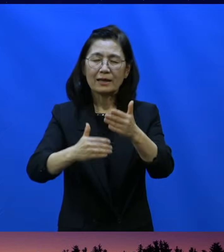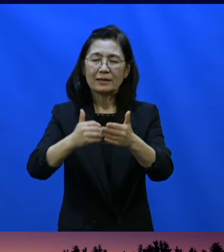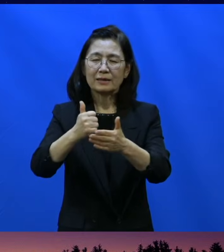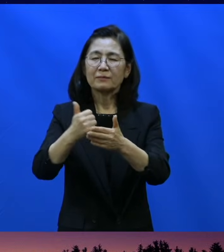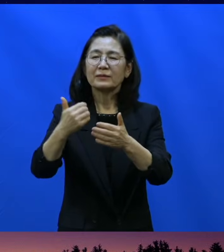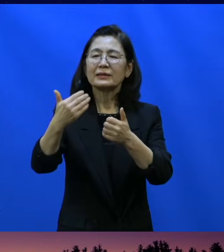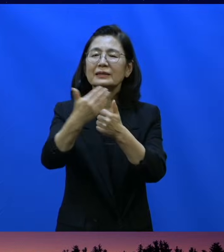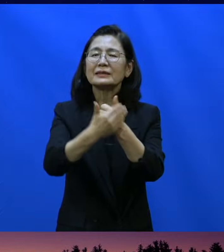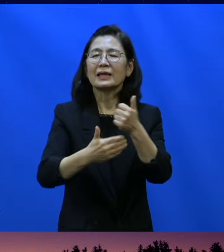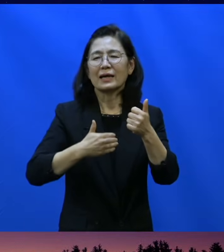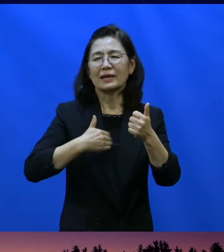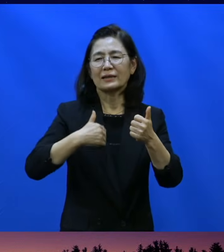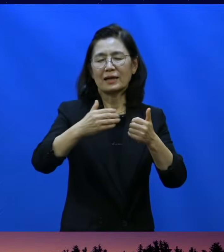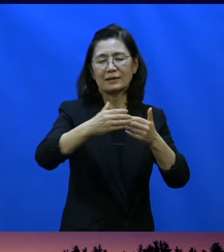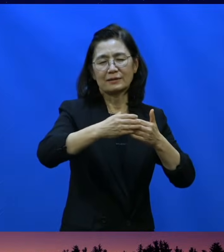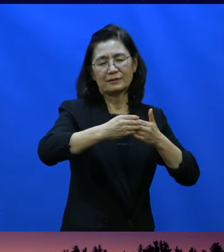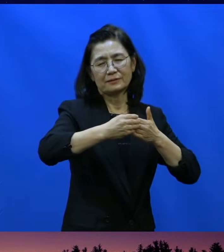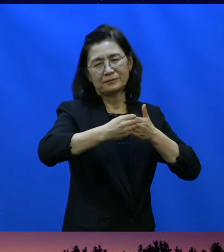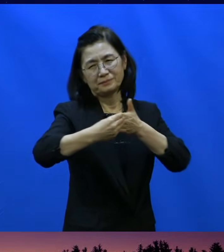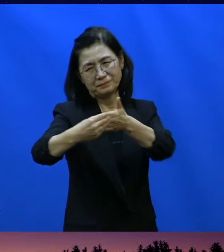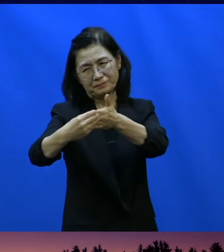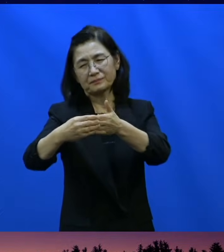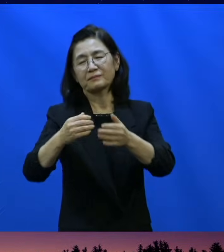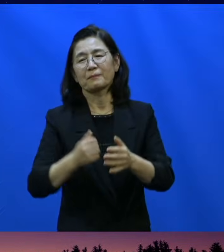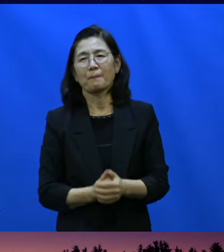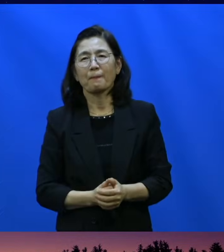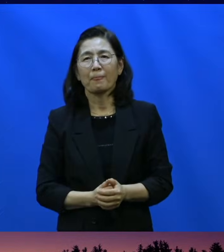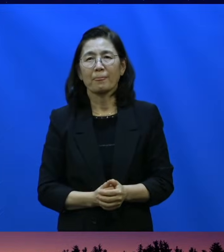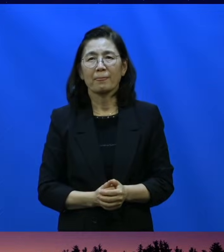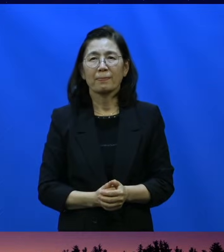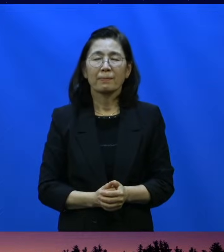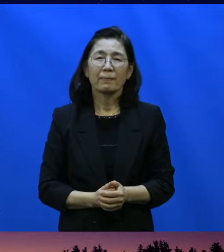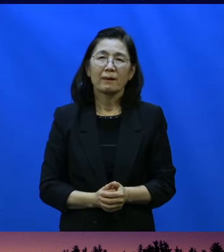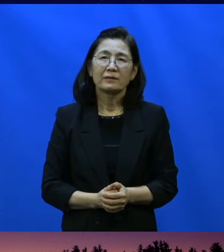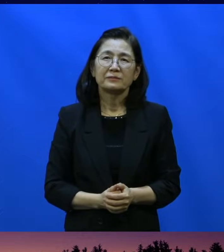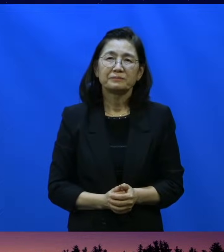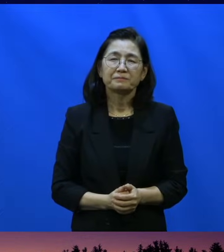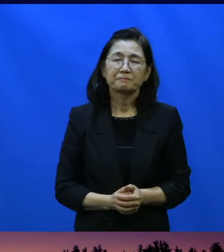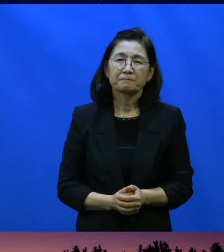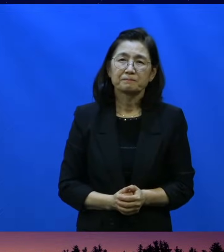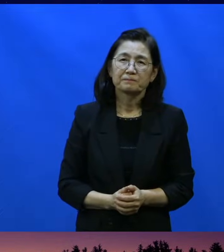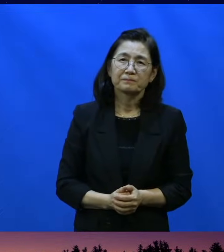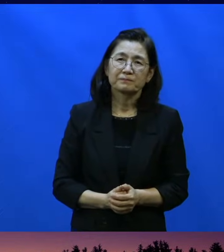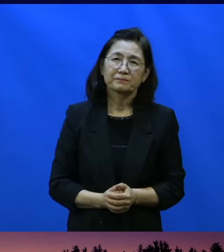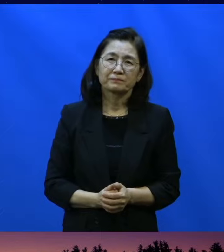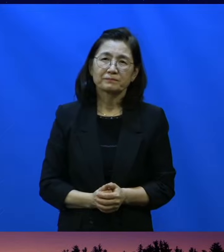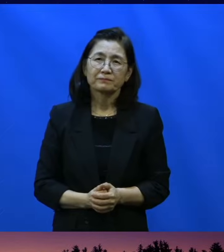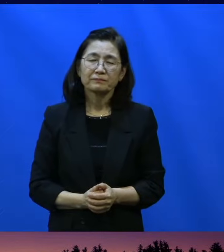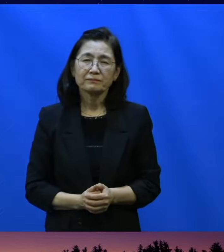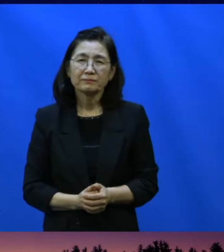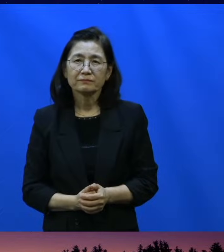가고 모두가 설명할 수 없는 놀라운 사건과 일들이 내 생애 속에 일어납니다.